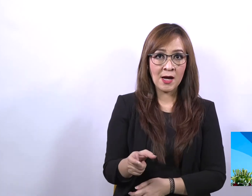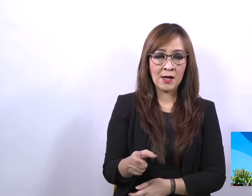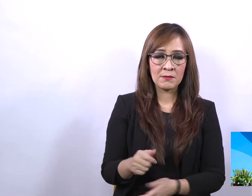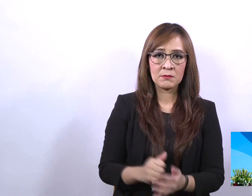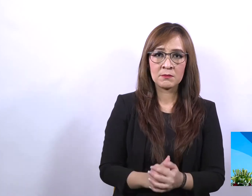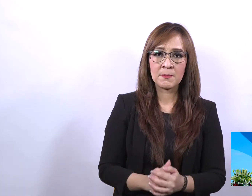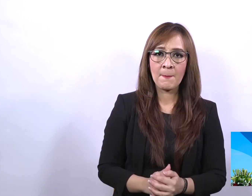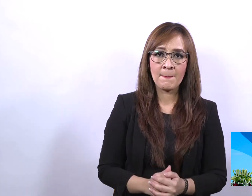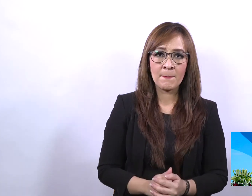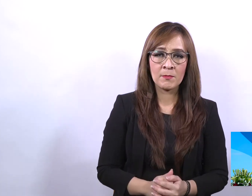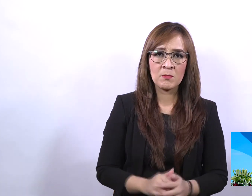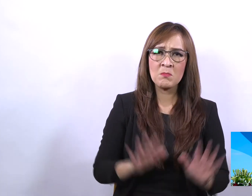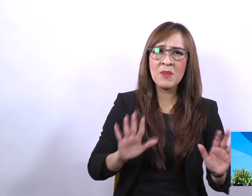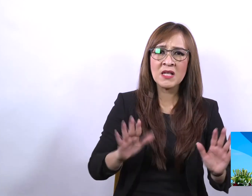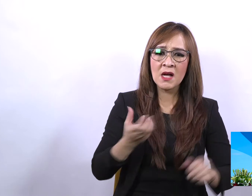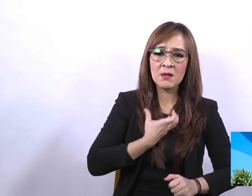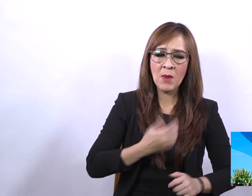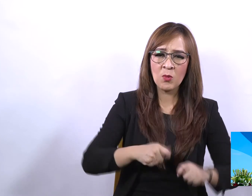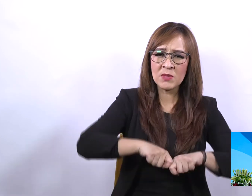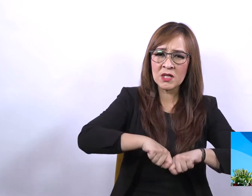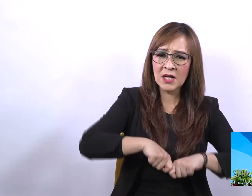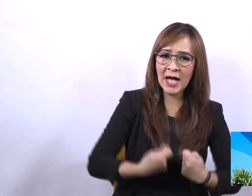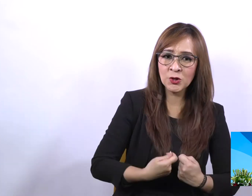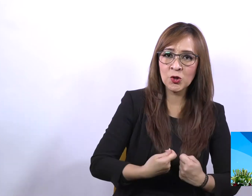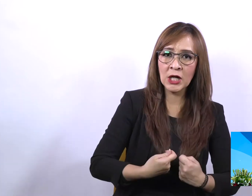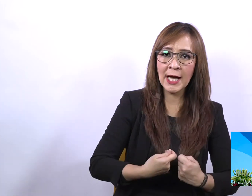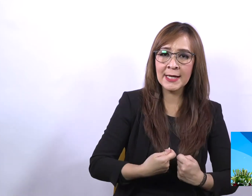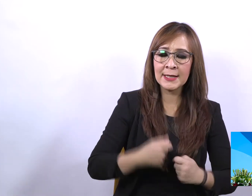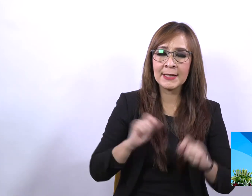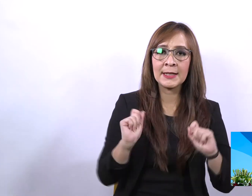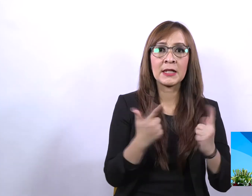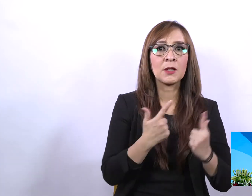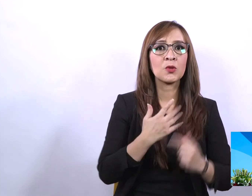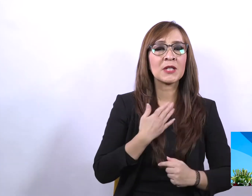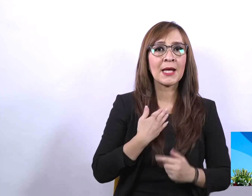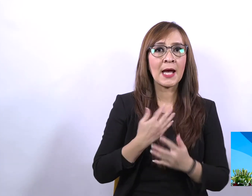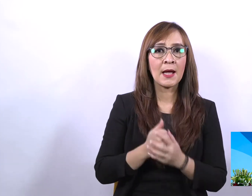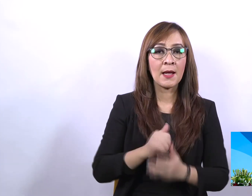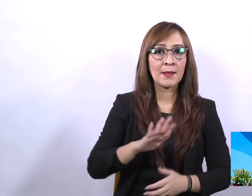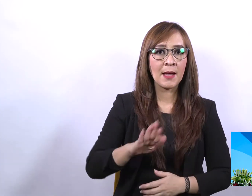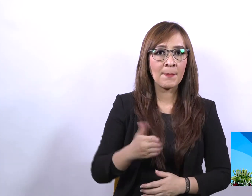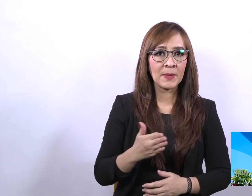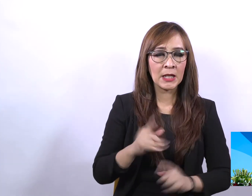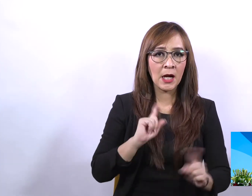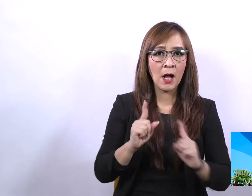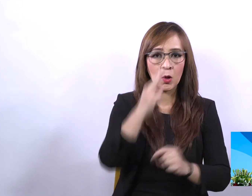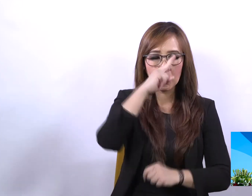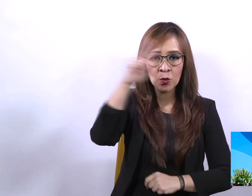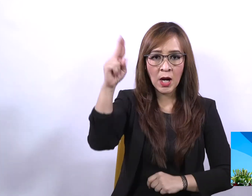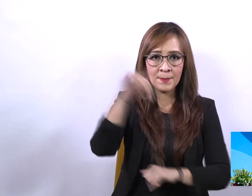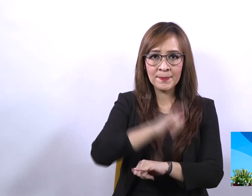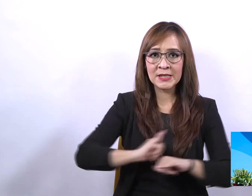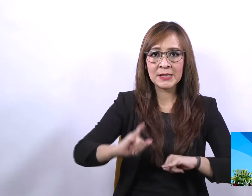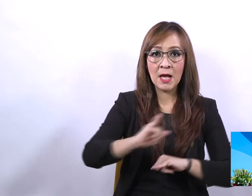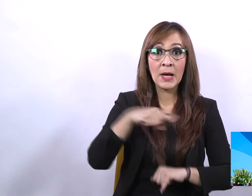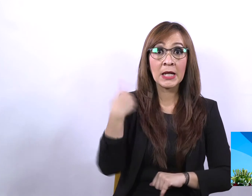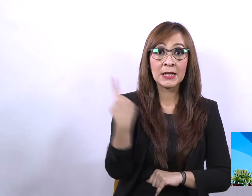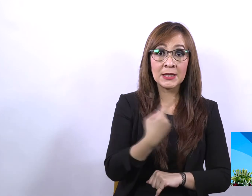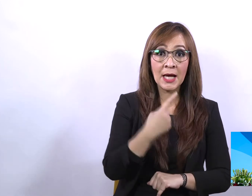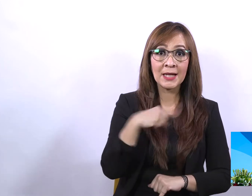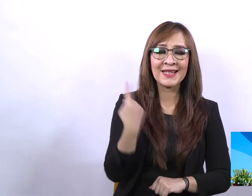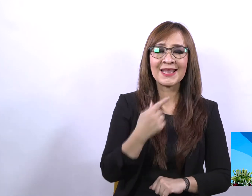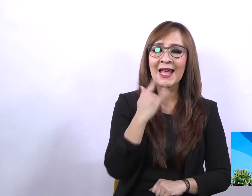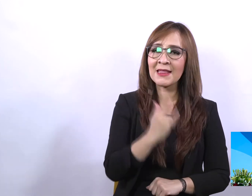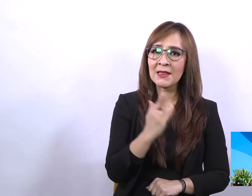membunuh menghancurkan karir saya tapi Tuhan balikan semua keadaan itulah keberuntungan yang Hai enak